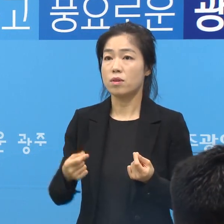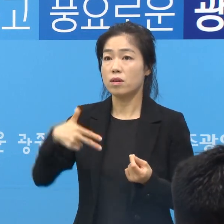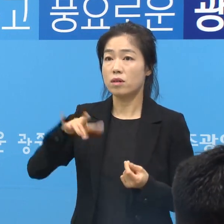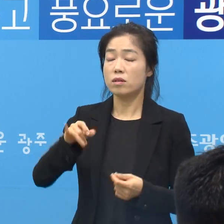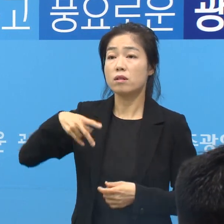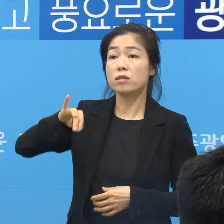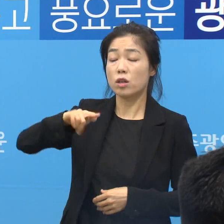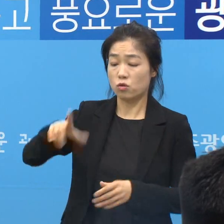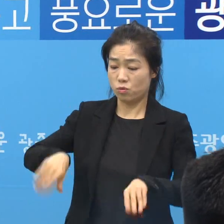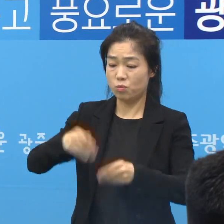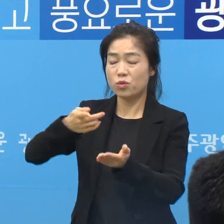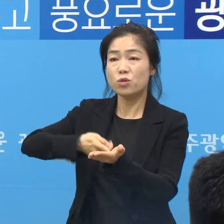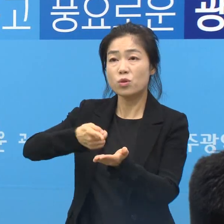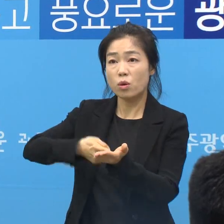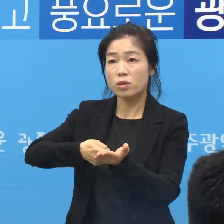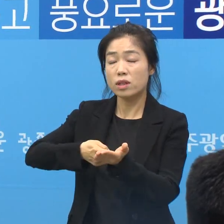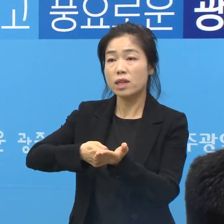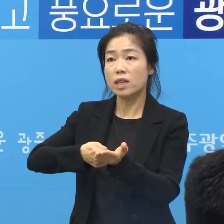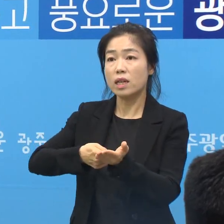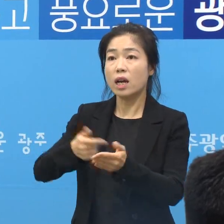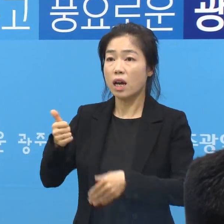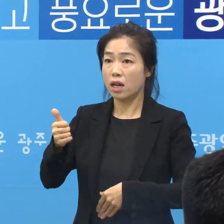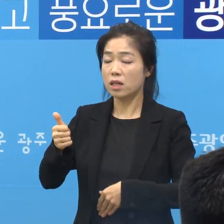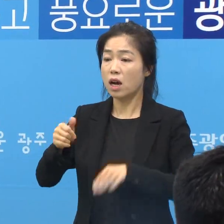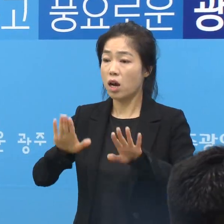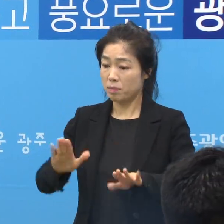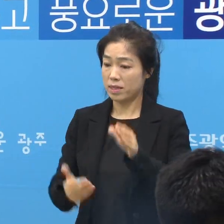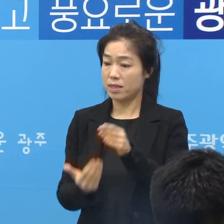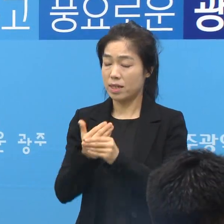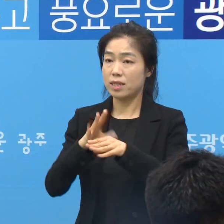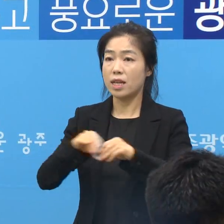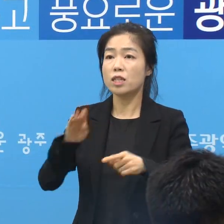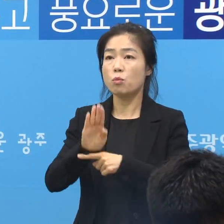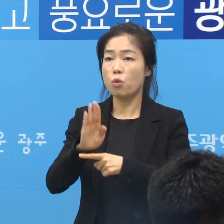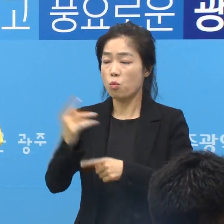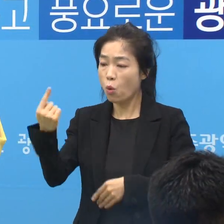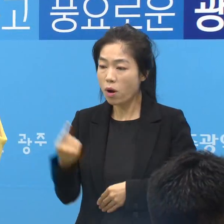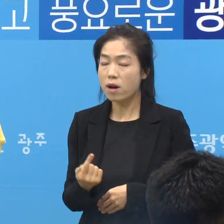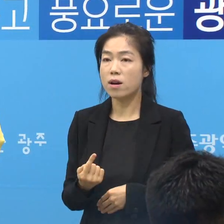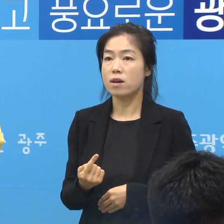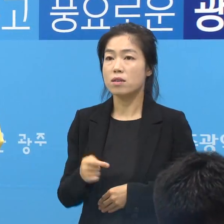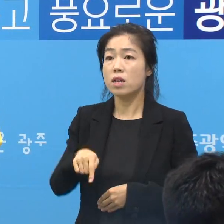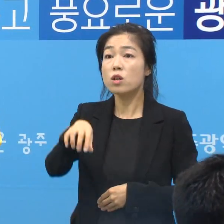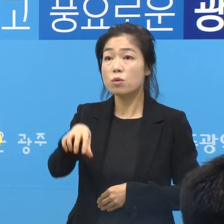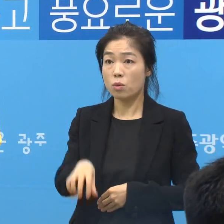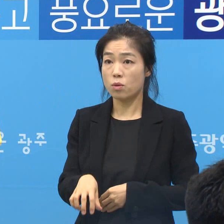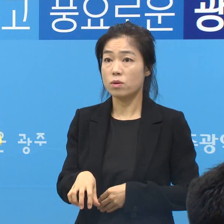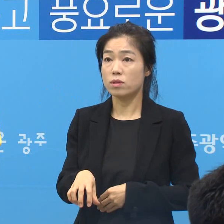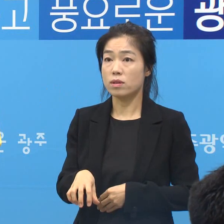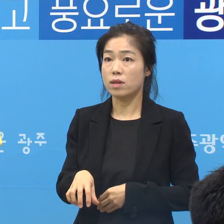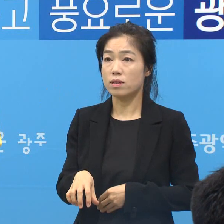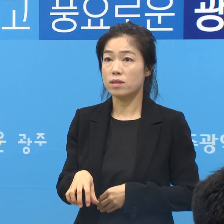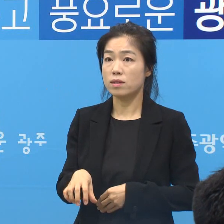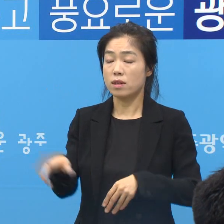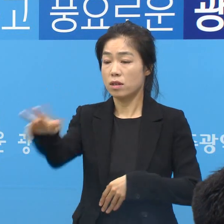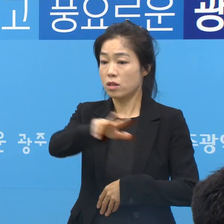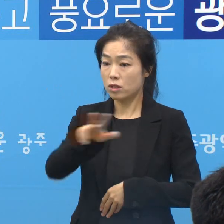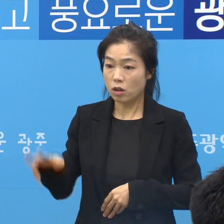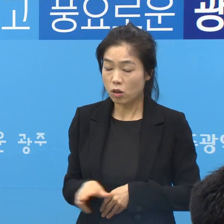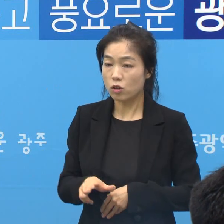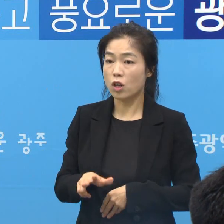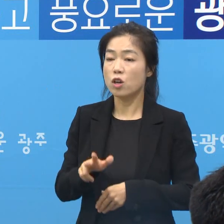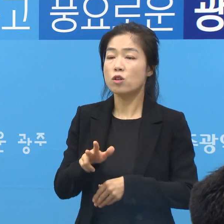정세균 총리께서 우리 재난대책본부를 방문하셔서 이곳에서 전국의